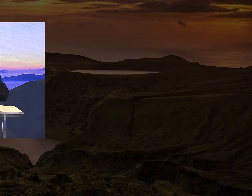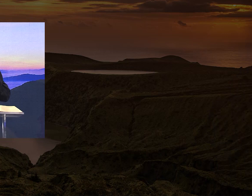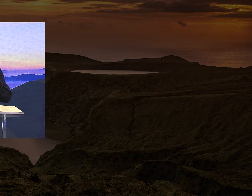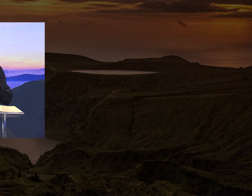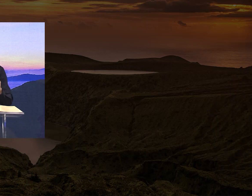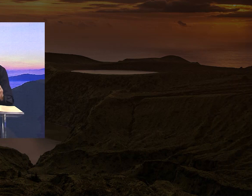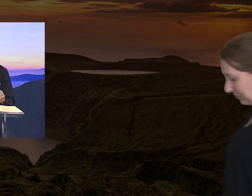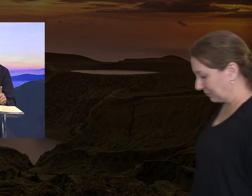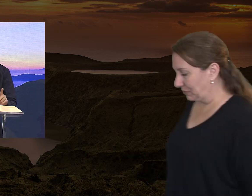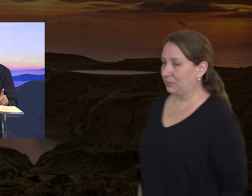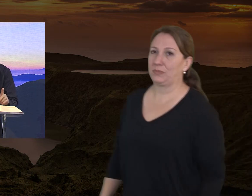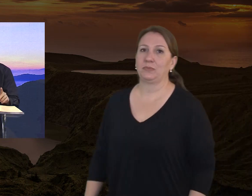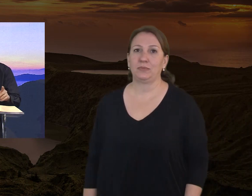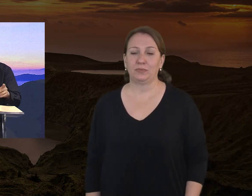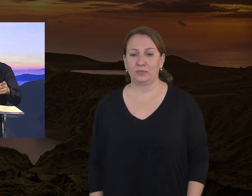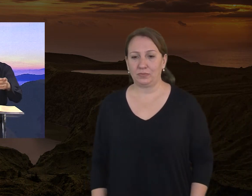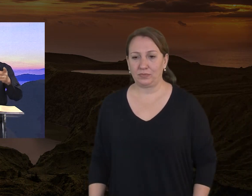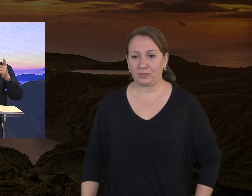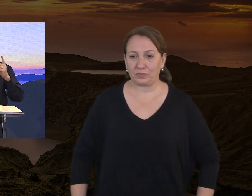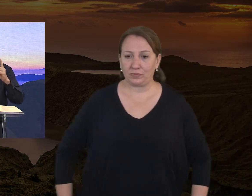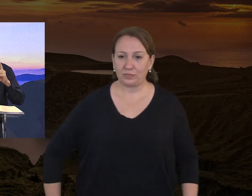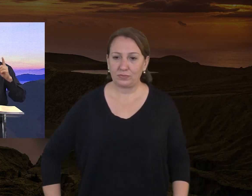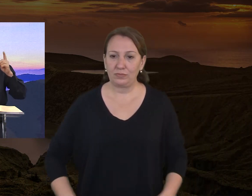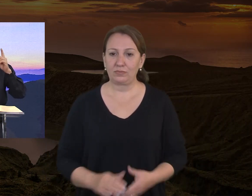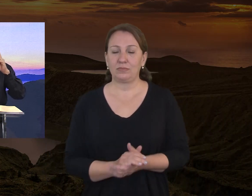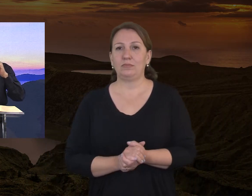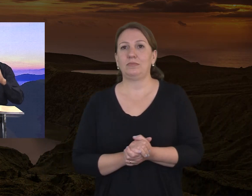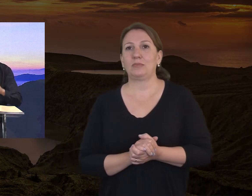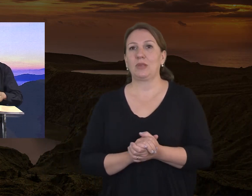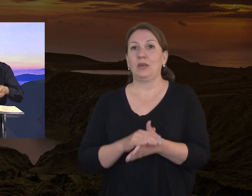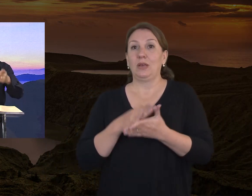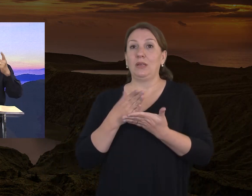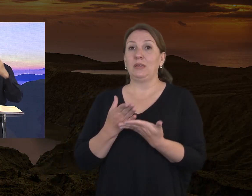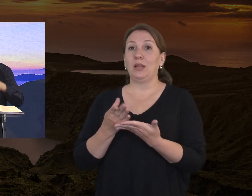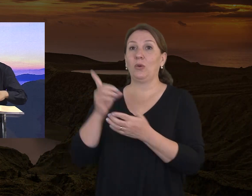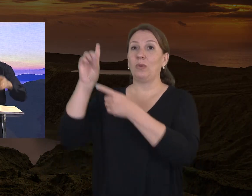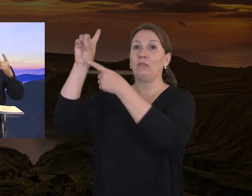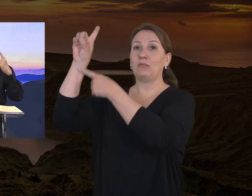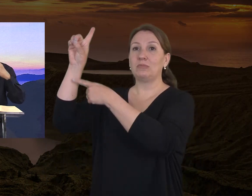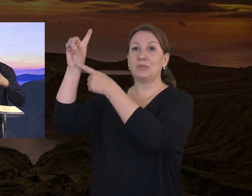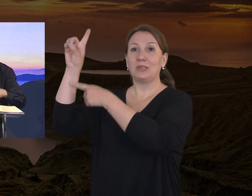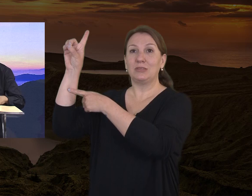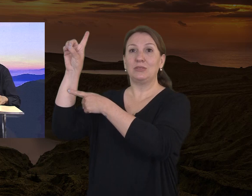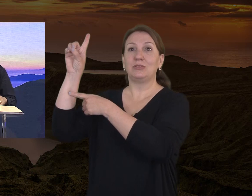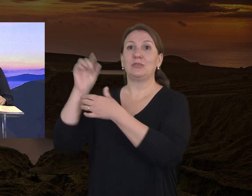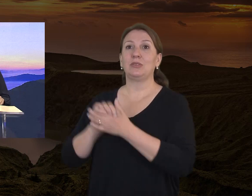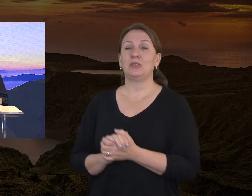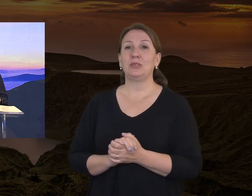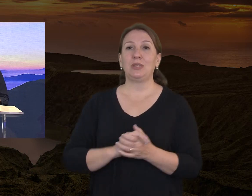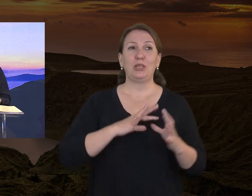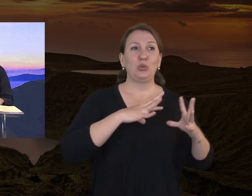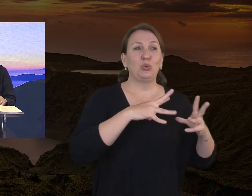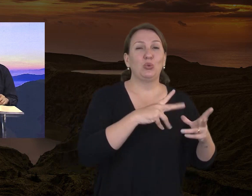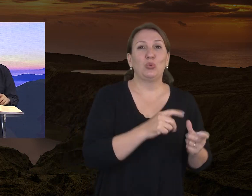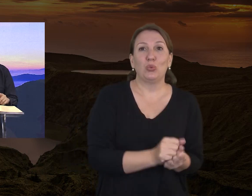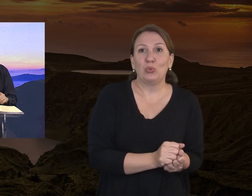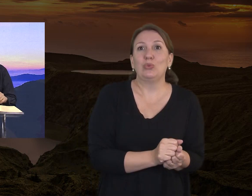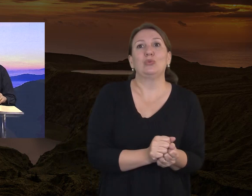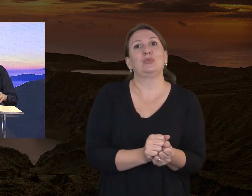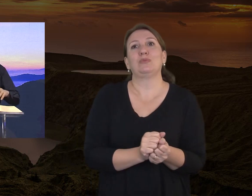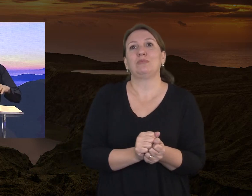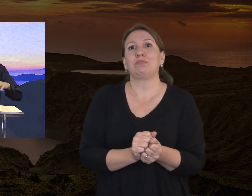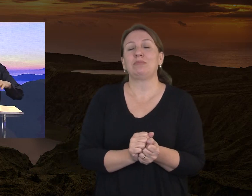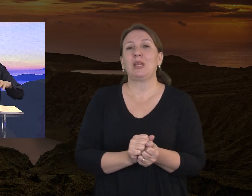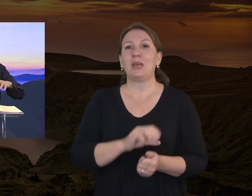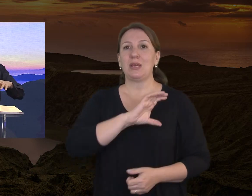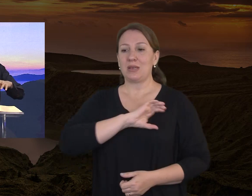porque aprouve a Deus que nele residisse toda a plenitude. Quer dizer, Deus fez com